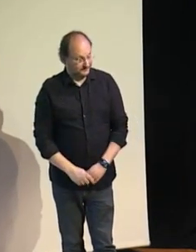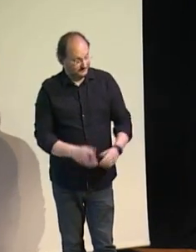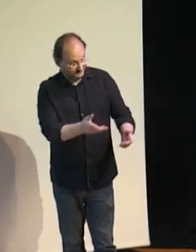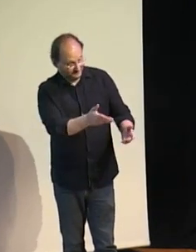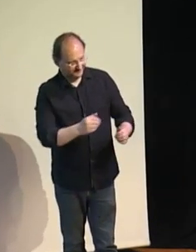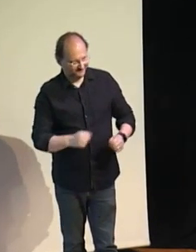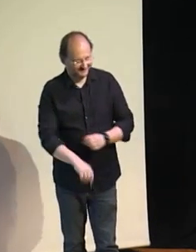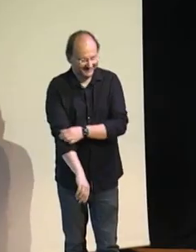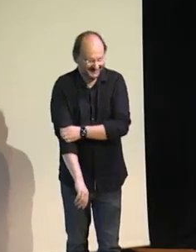Ah, pardon.